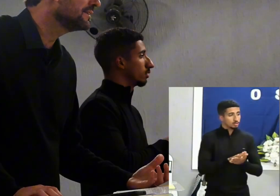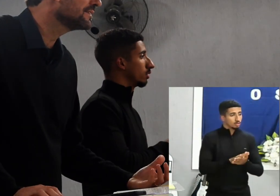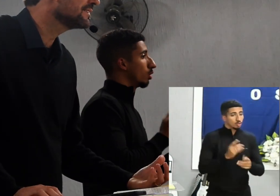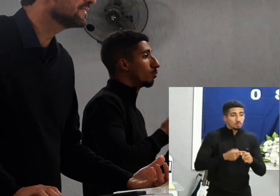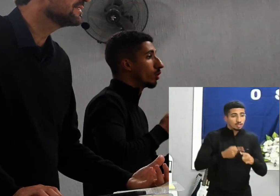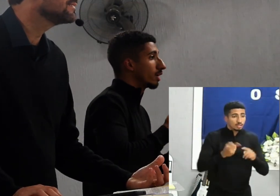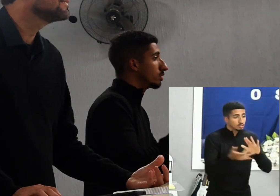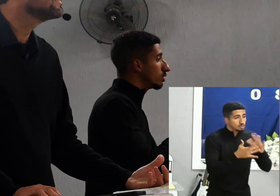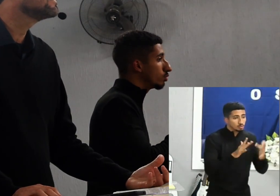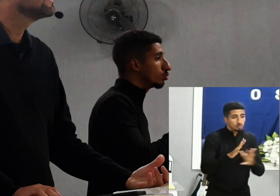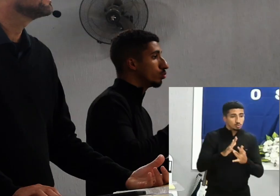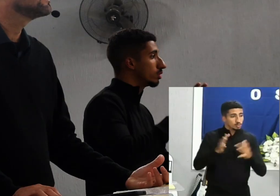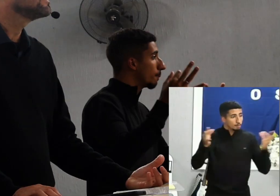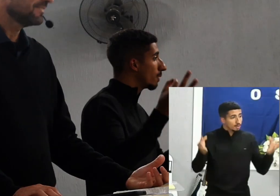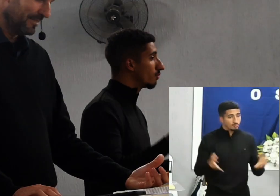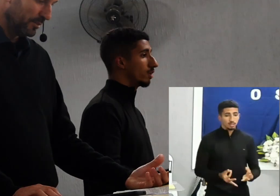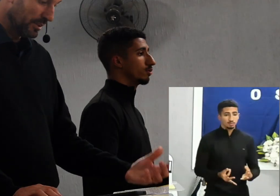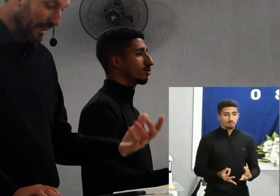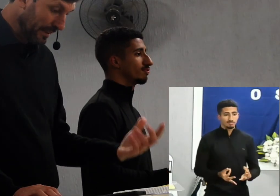para eles.